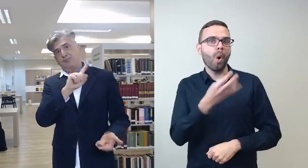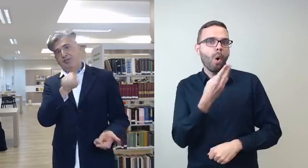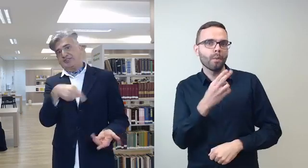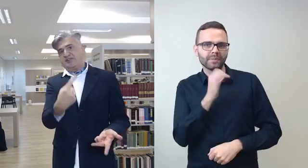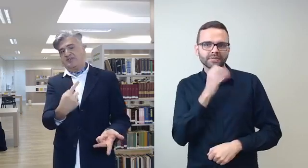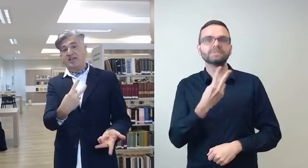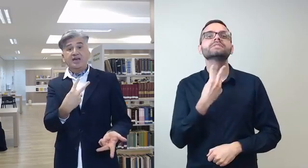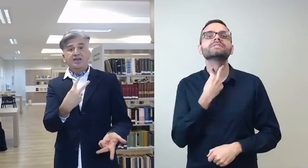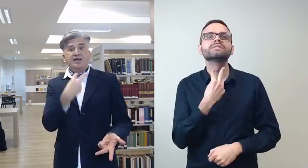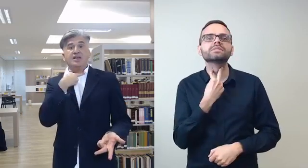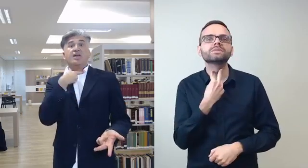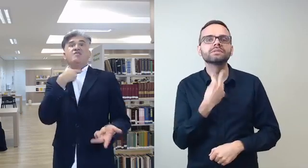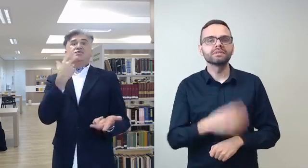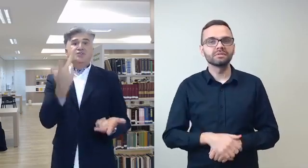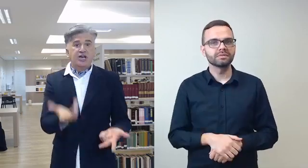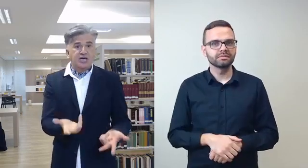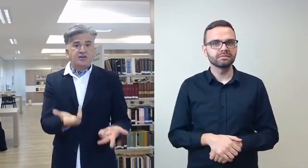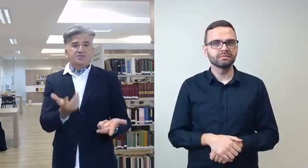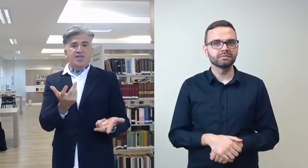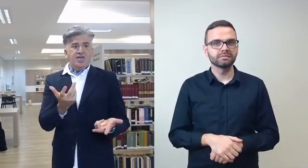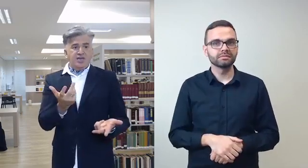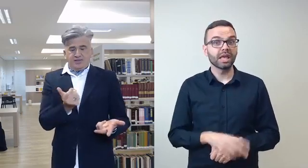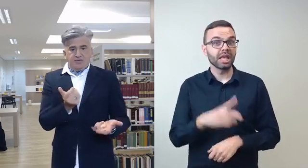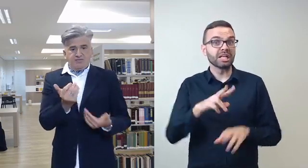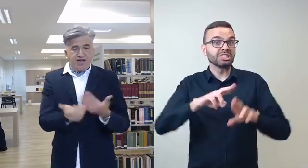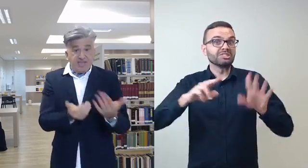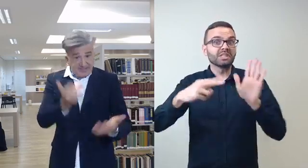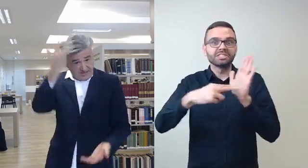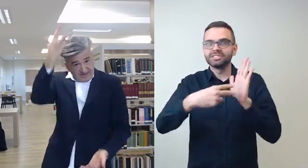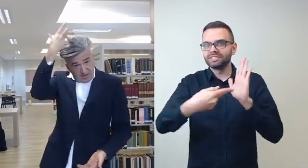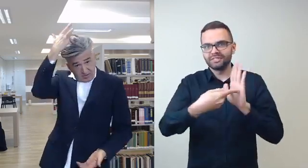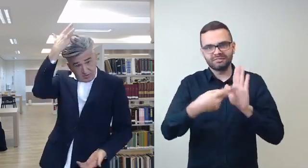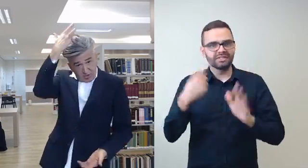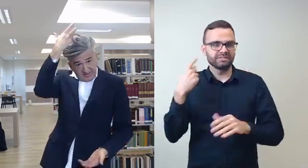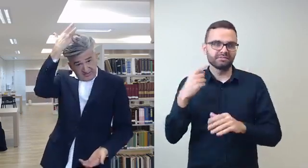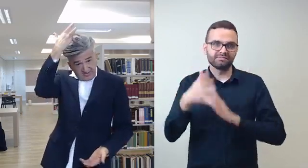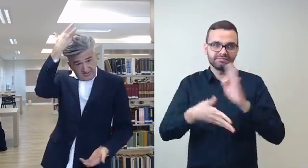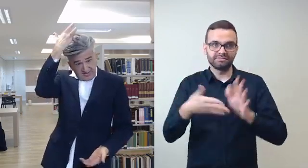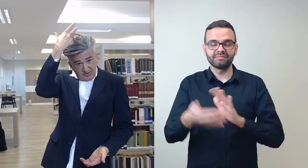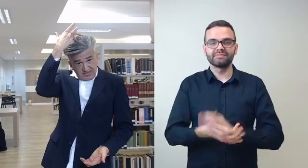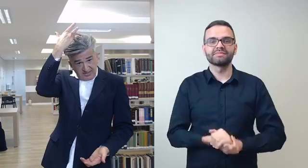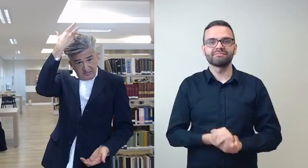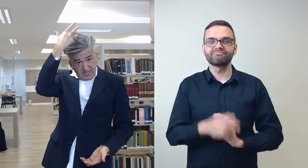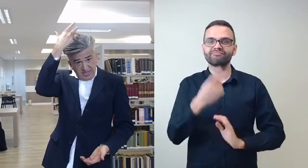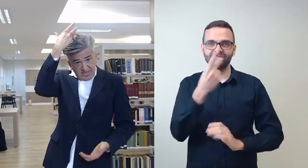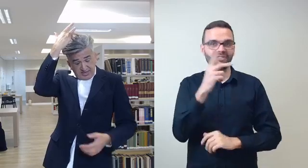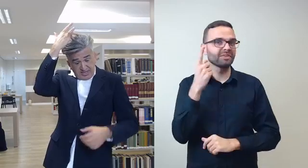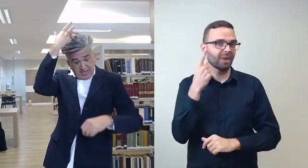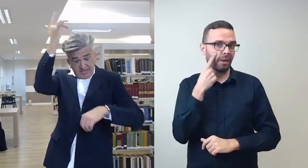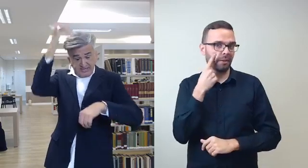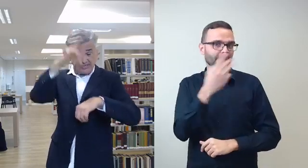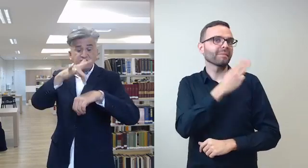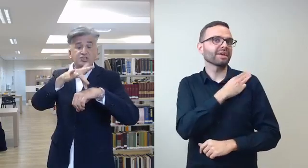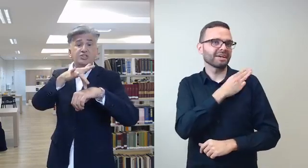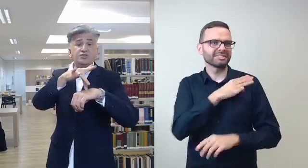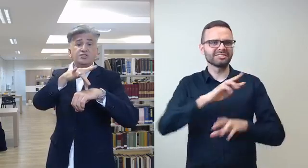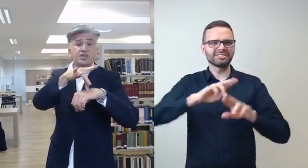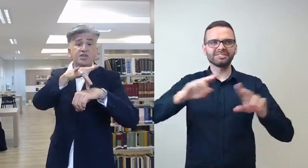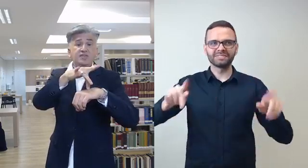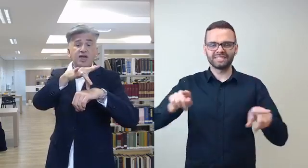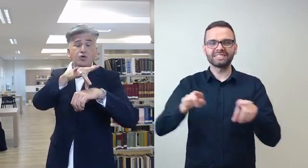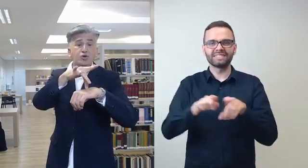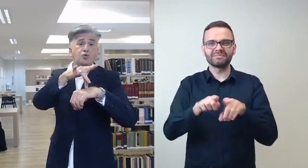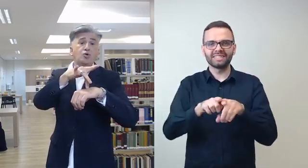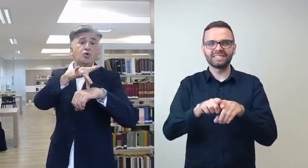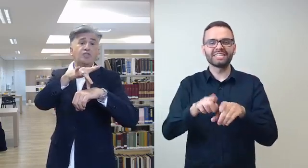ocupado, pode significar levei os canos, né? Então, esse sinal, nossa, esse sinal aqui também tem N sentidos